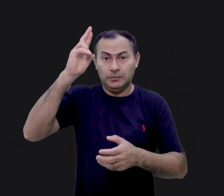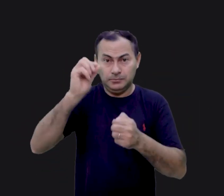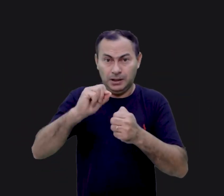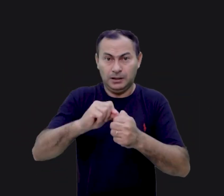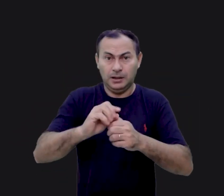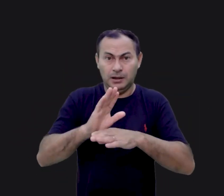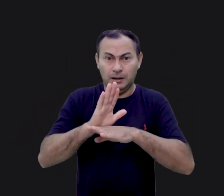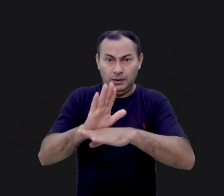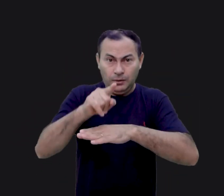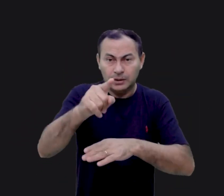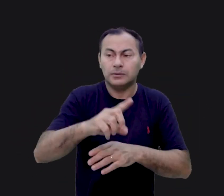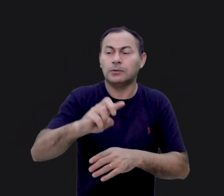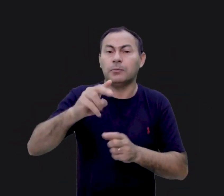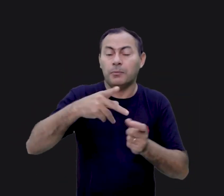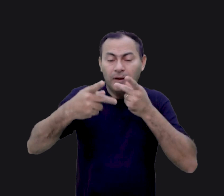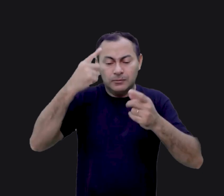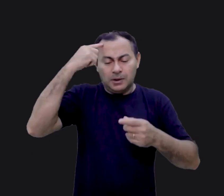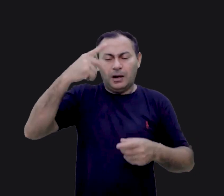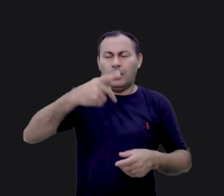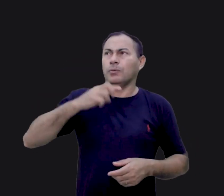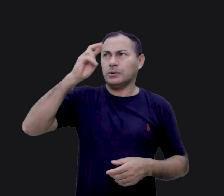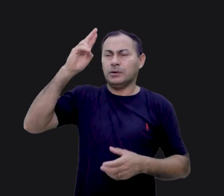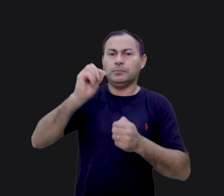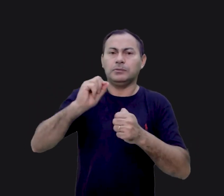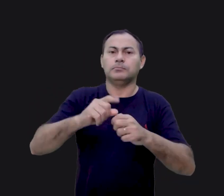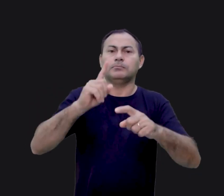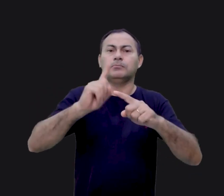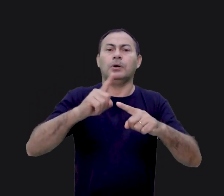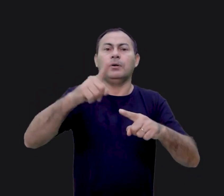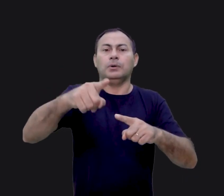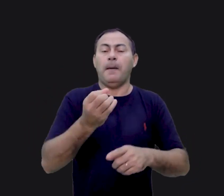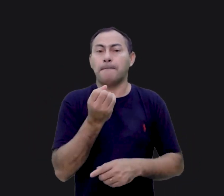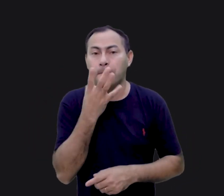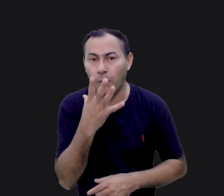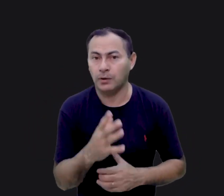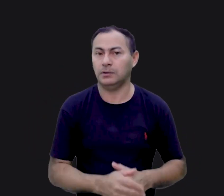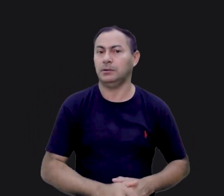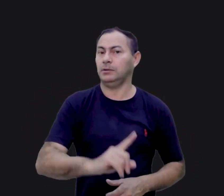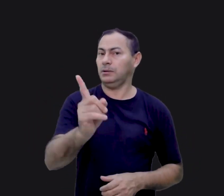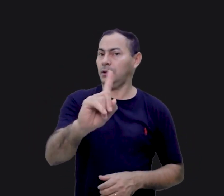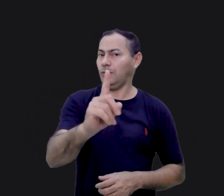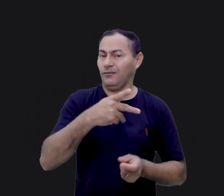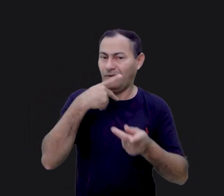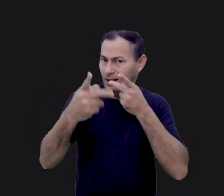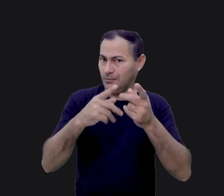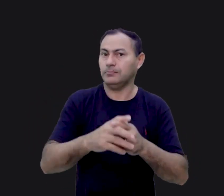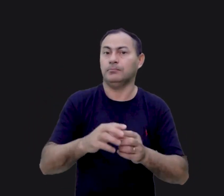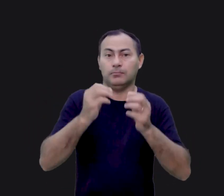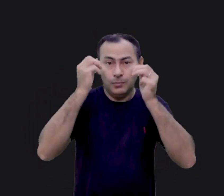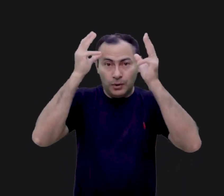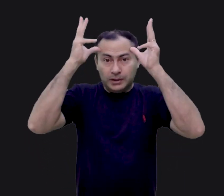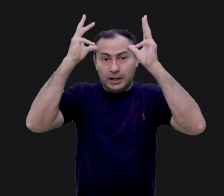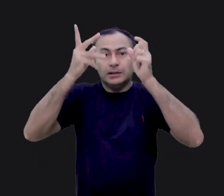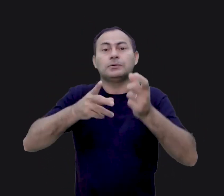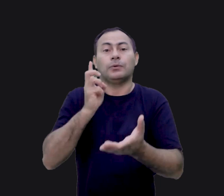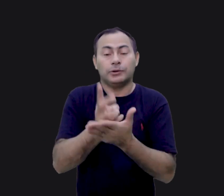fizer isso por vocês não digam para vocês mesmos que o senhor fez isso porque vocês são bons não Moisés continua